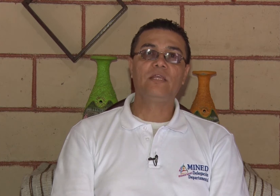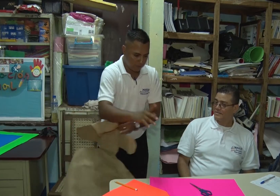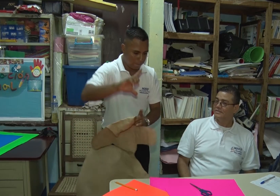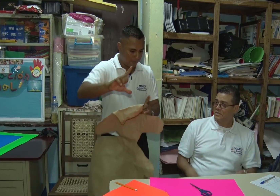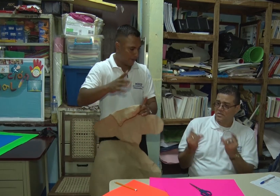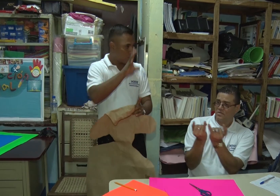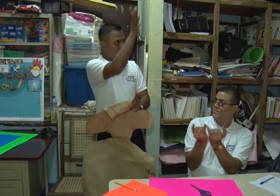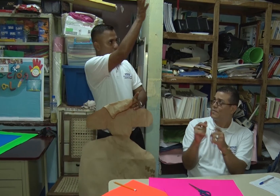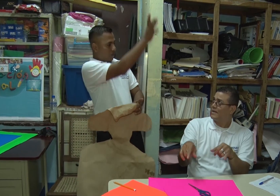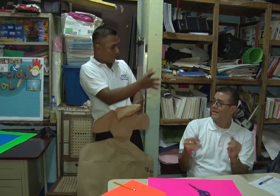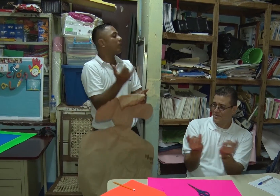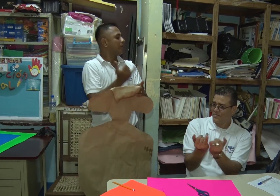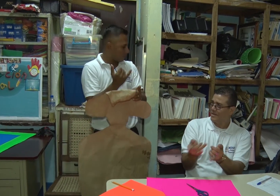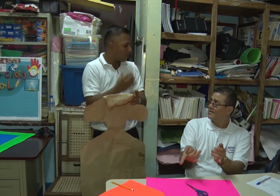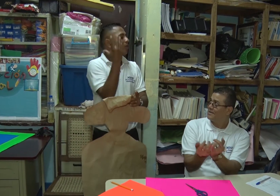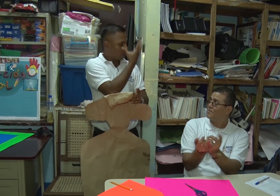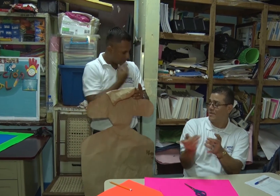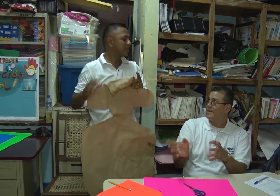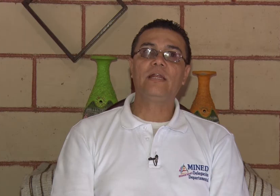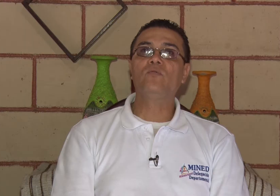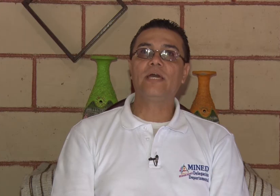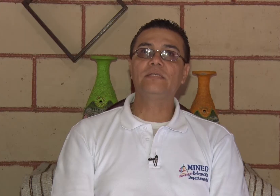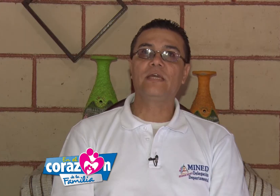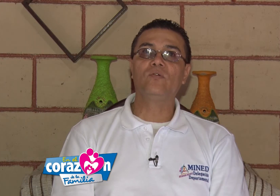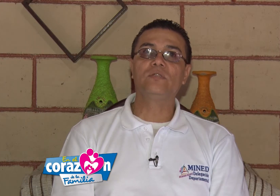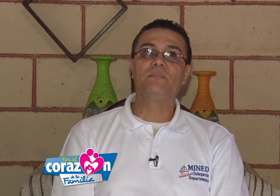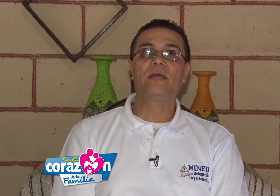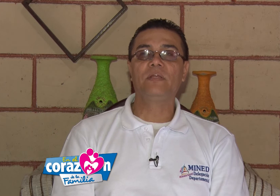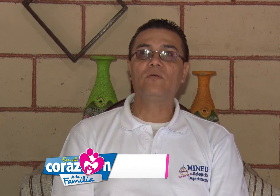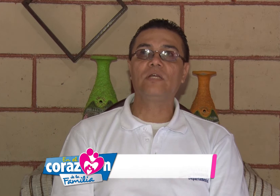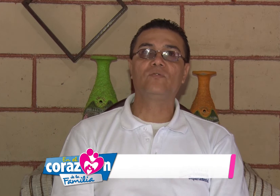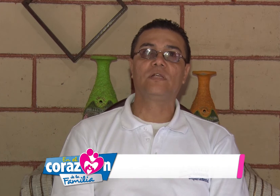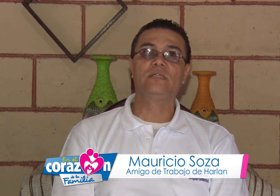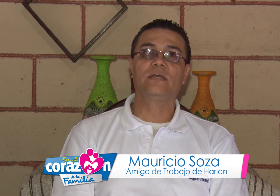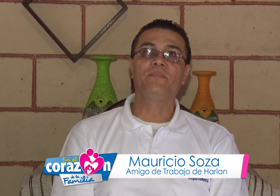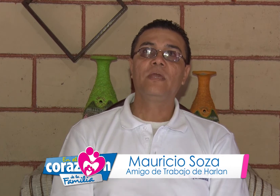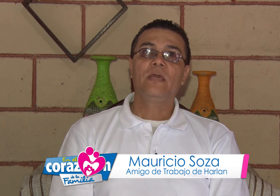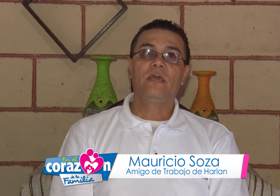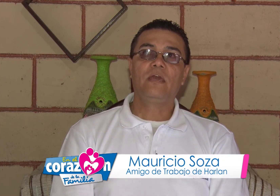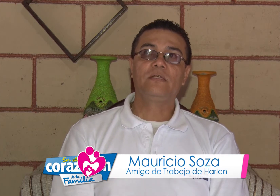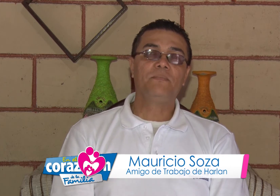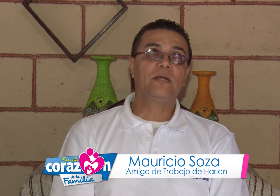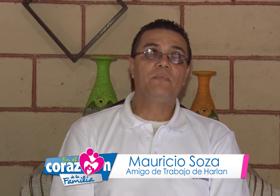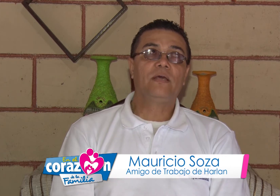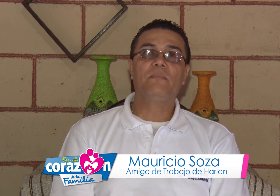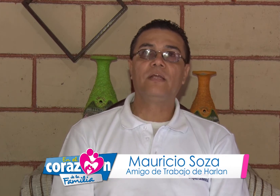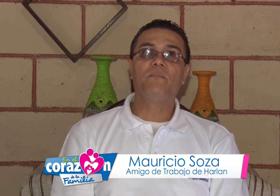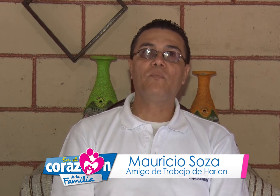en todo. En donde se le asigna una tarea, él nunca dice que no, siempre camina con la sonrisa, siempre camina de manera